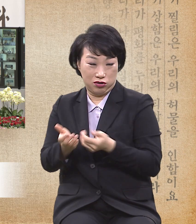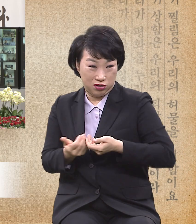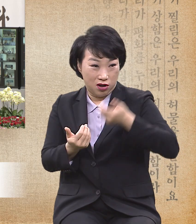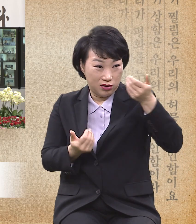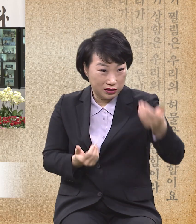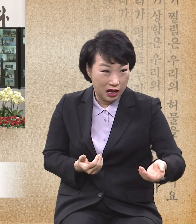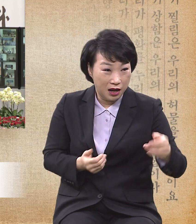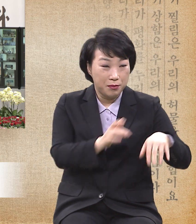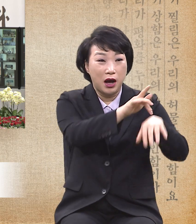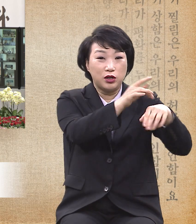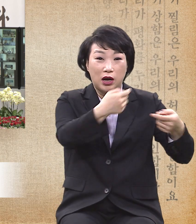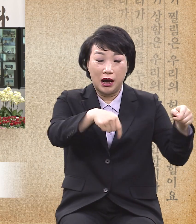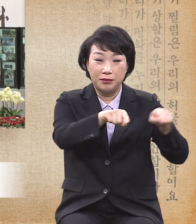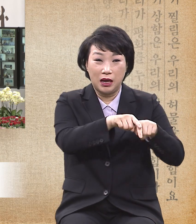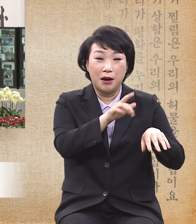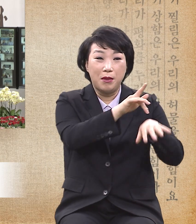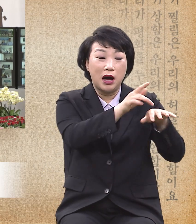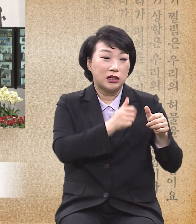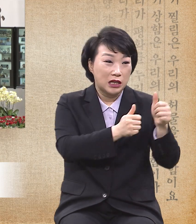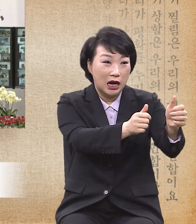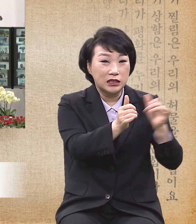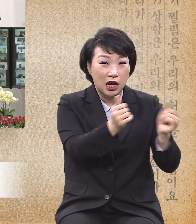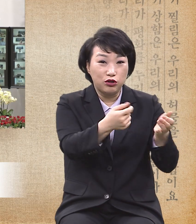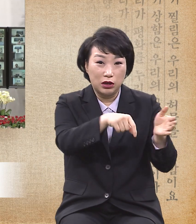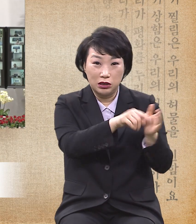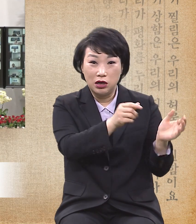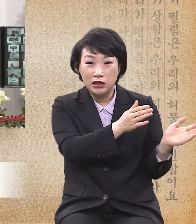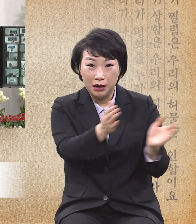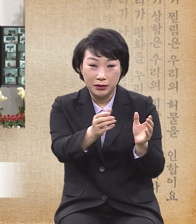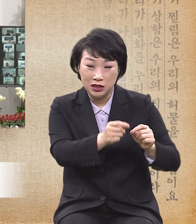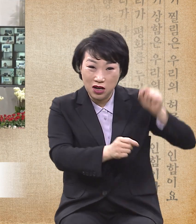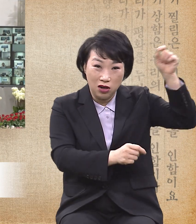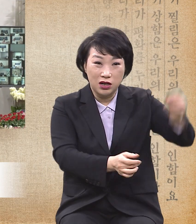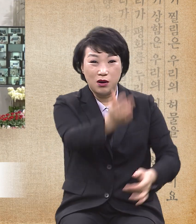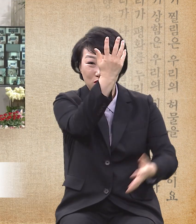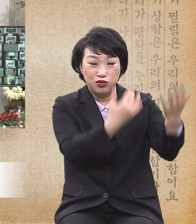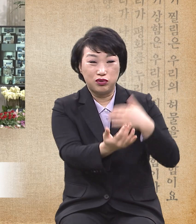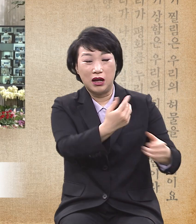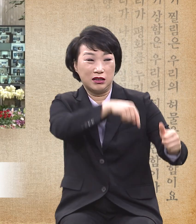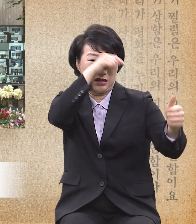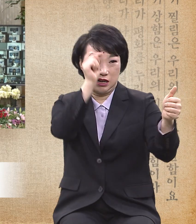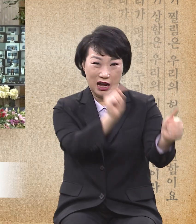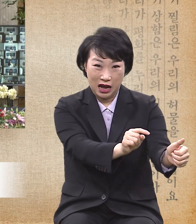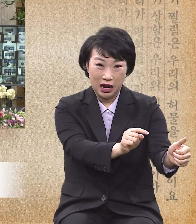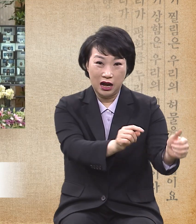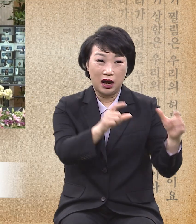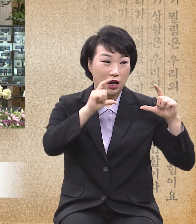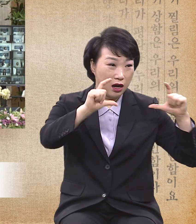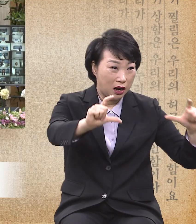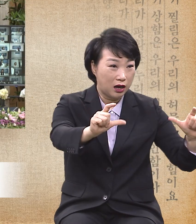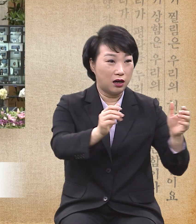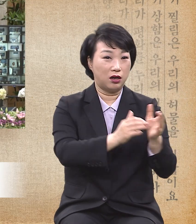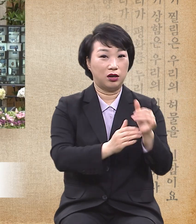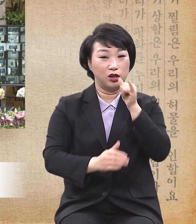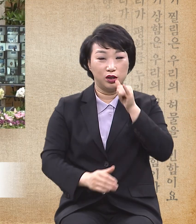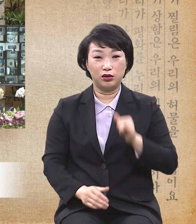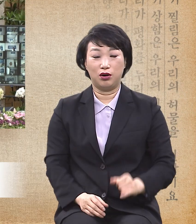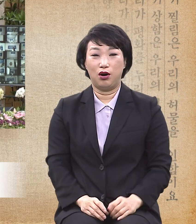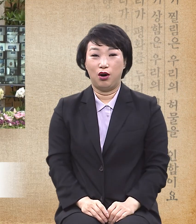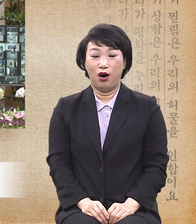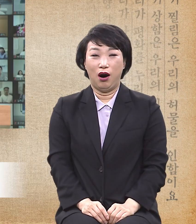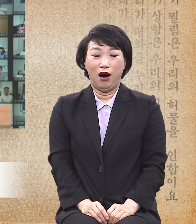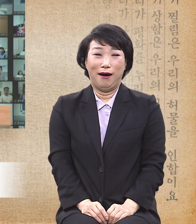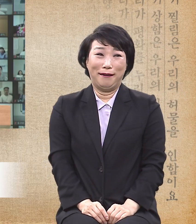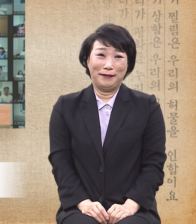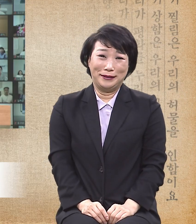떠나 마귀와 더불어 그 사자들을 위하여 예비되신 청명한 불로 들어가라고 할